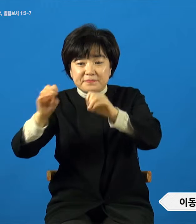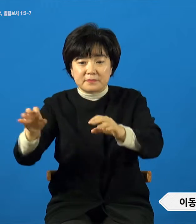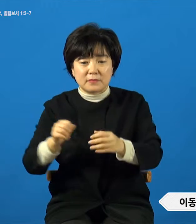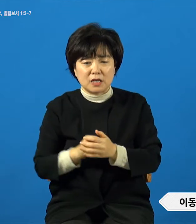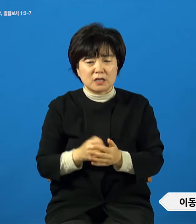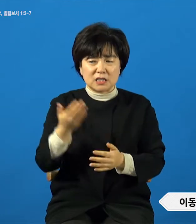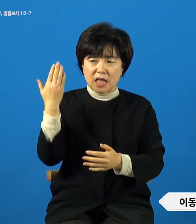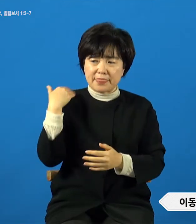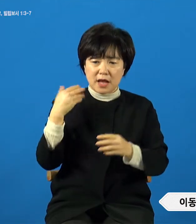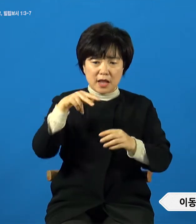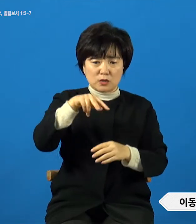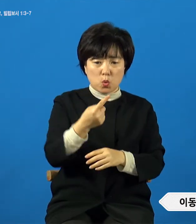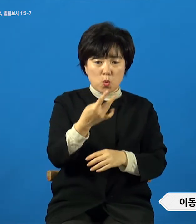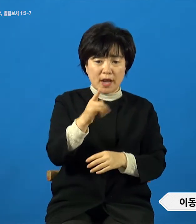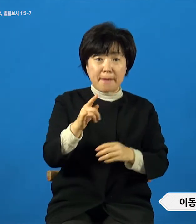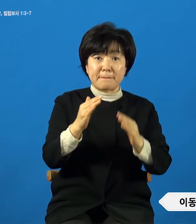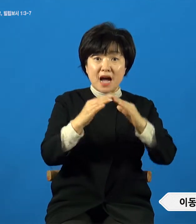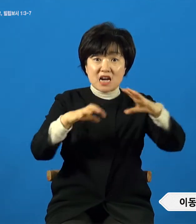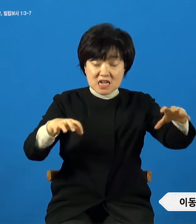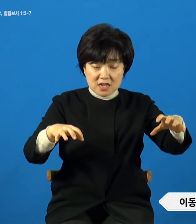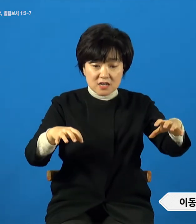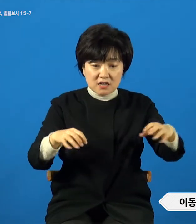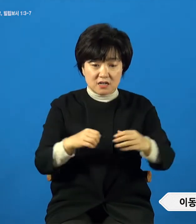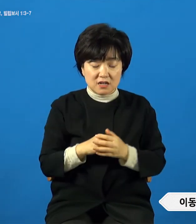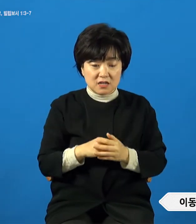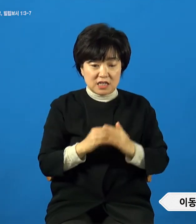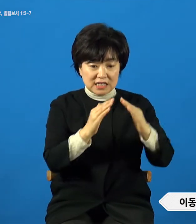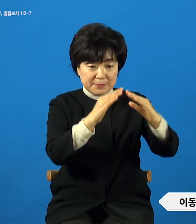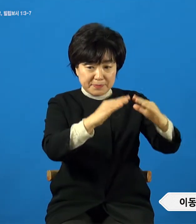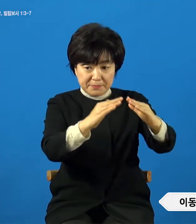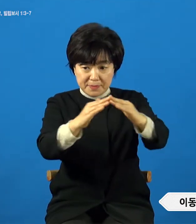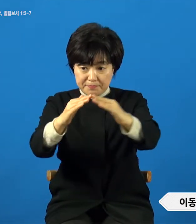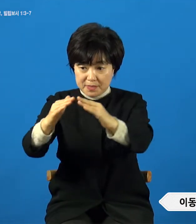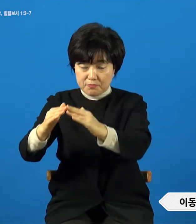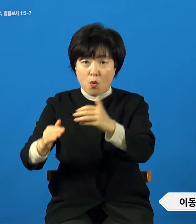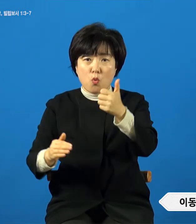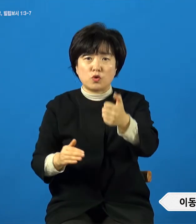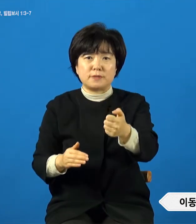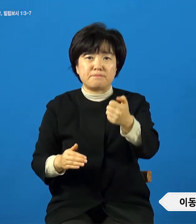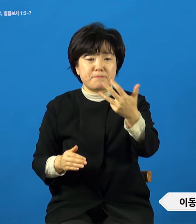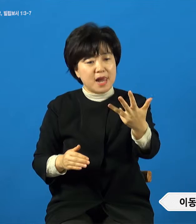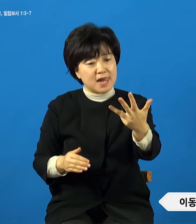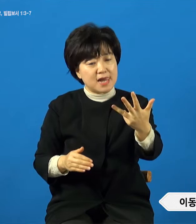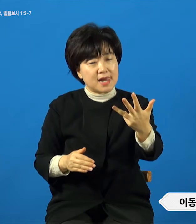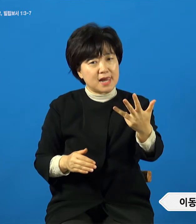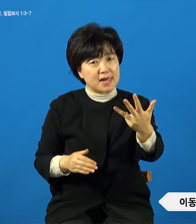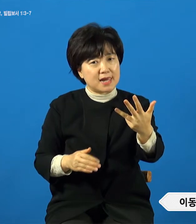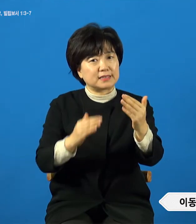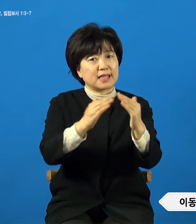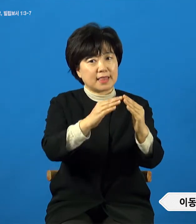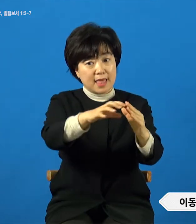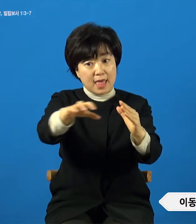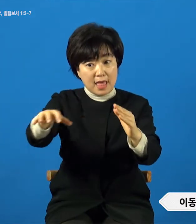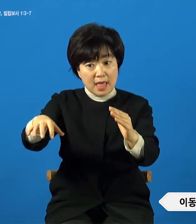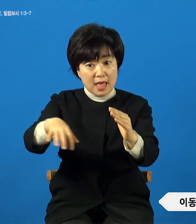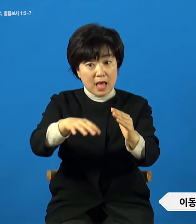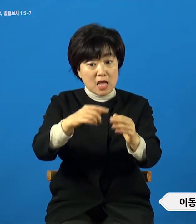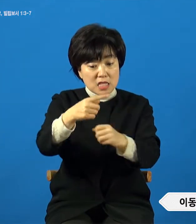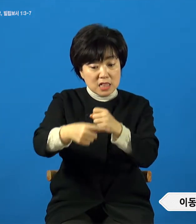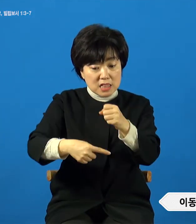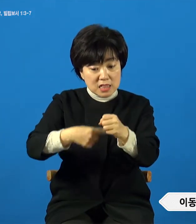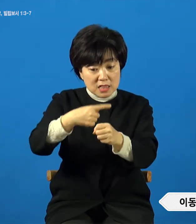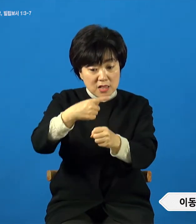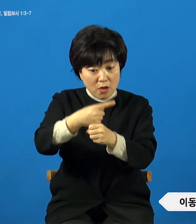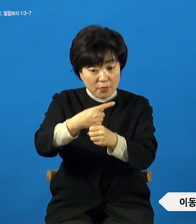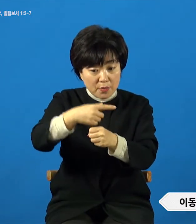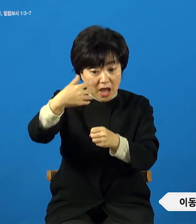살았다고 합니다. 그런데 이내 1년이 안 돼서 20명 정도가 세례를 받겠다고